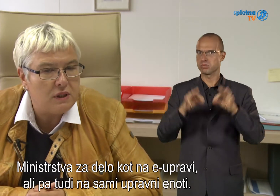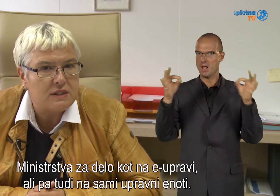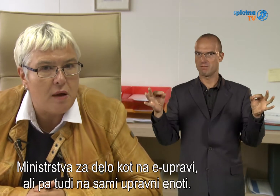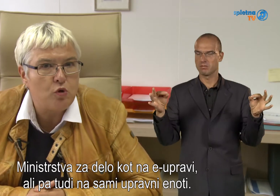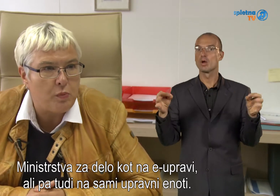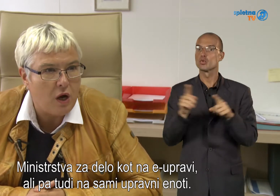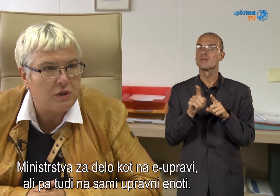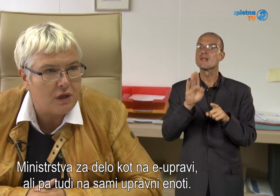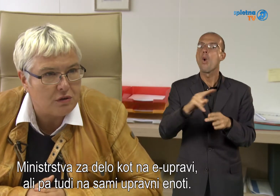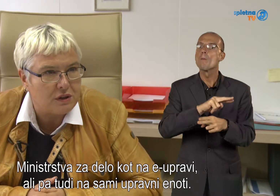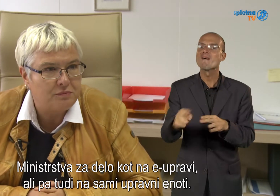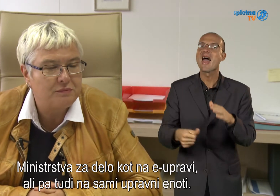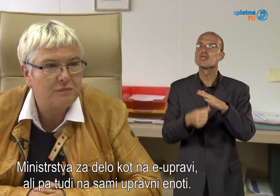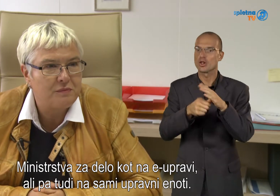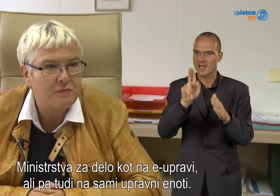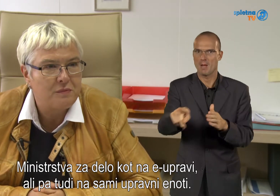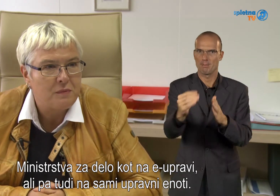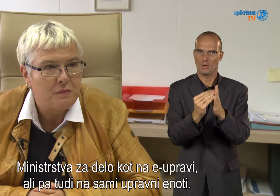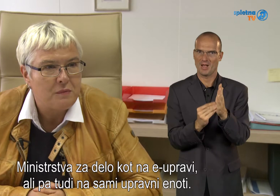na sami upravni enoti.